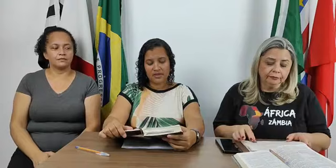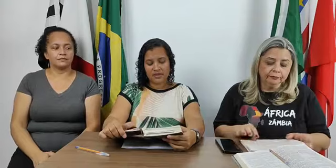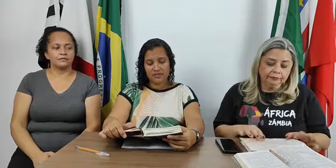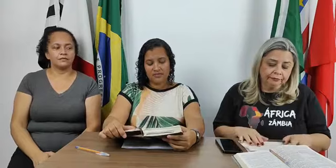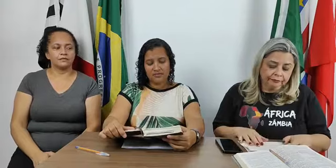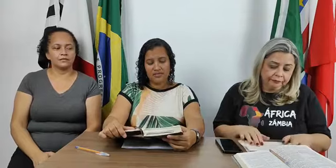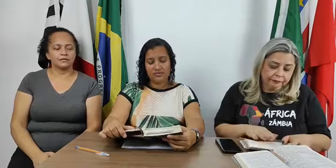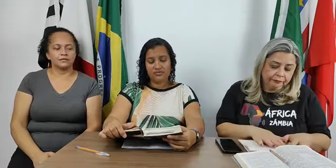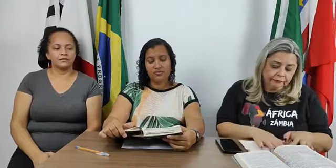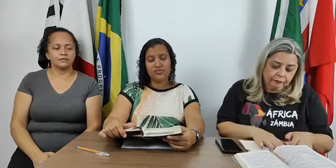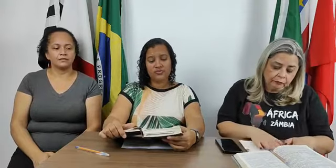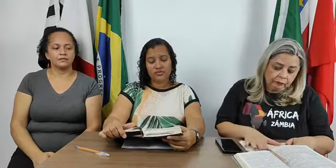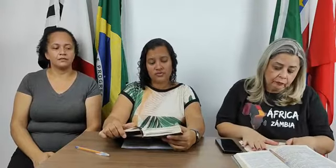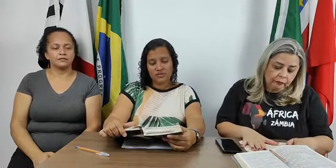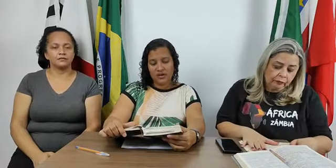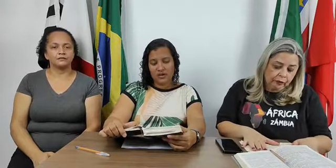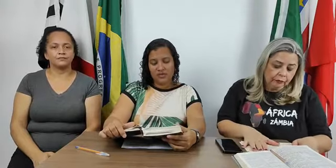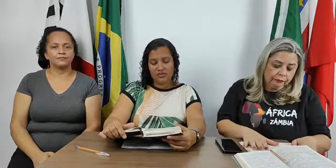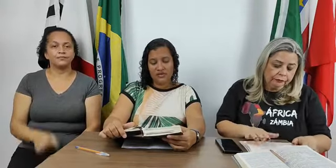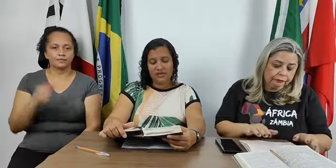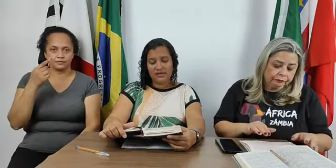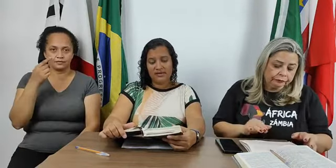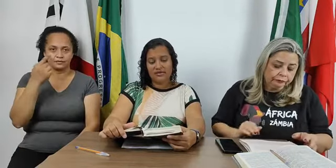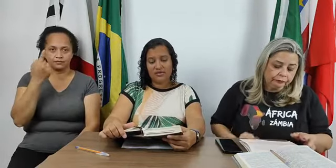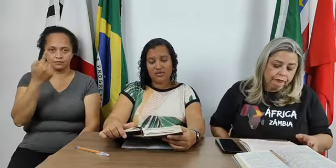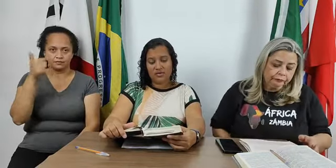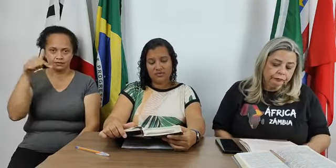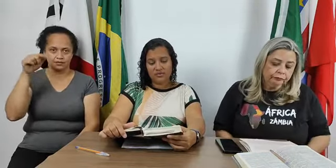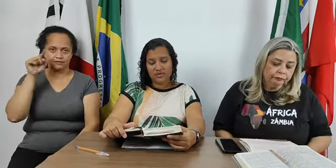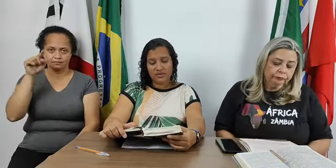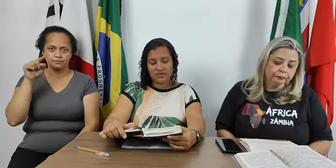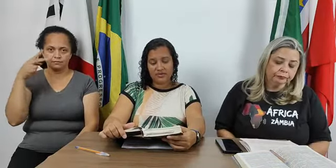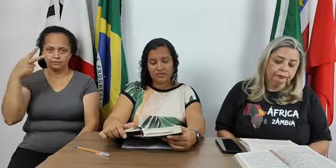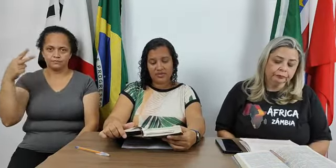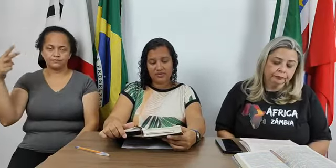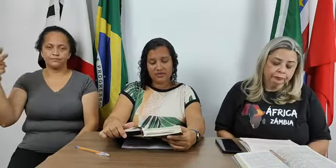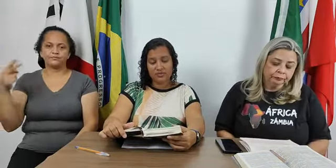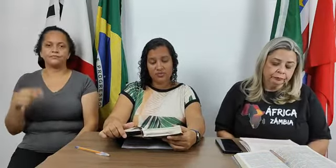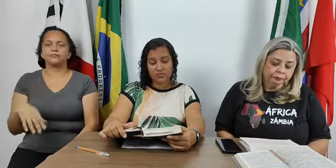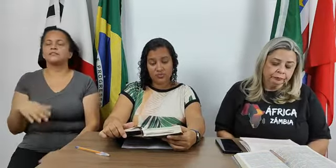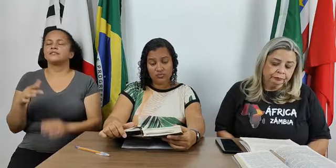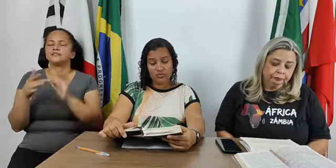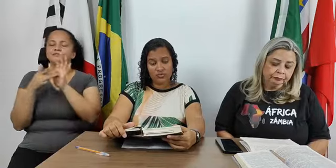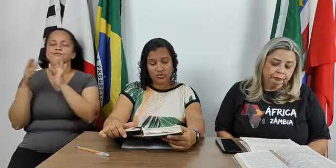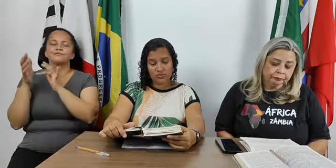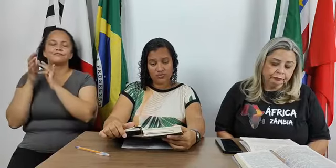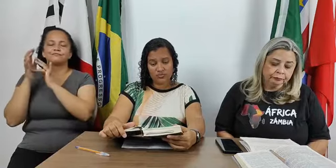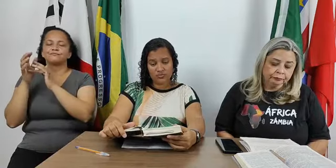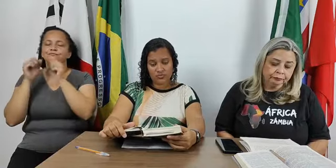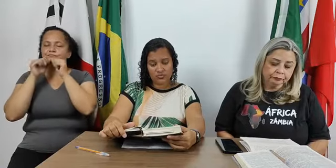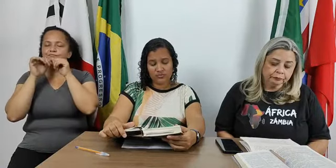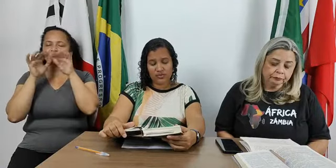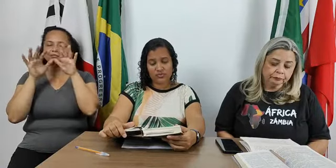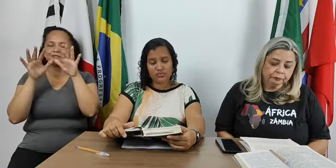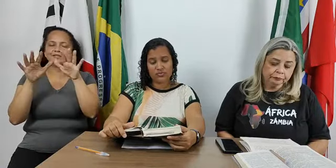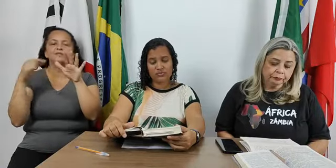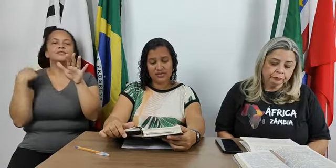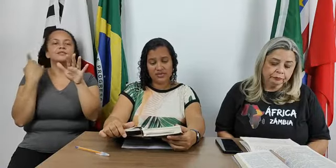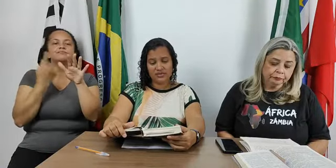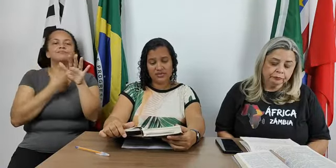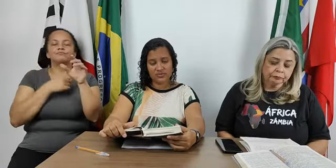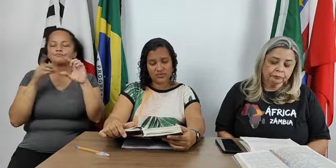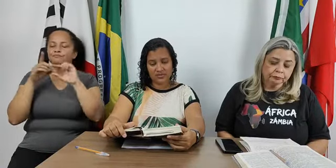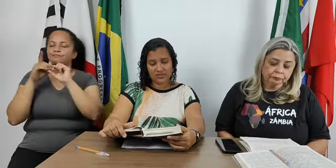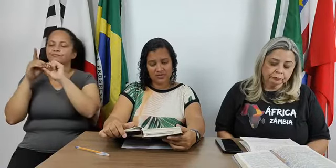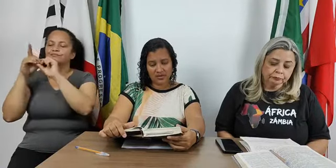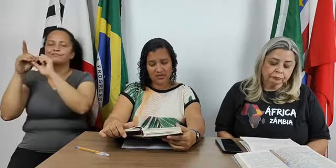lá. Versículo 22. Eu dei a eles a glória que tu me deste, para que sejam um como nós somos um. Eu estou